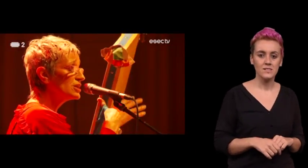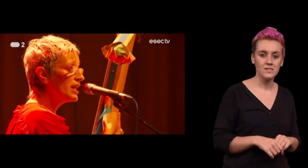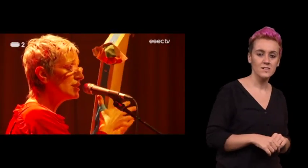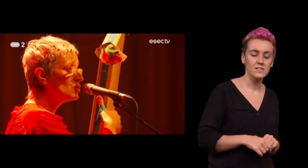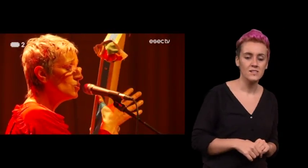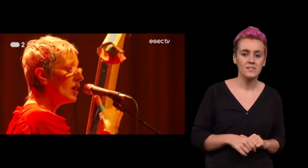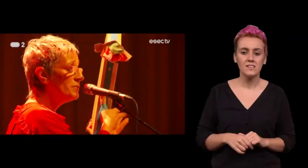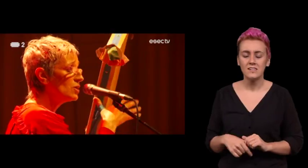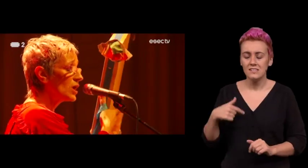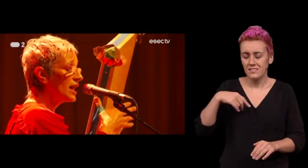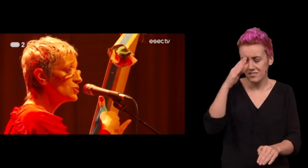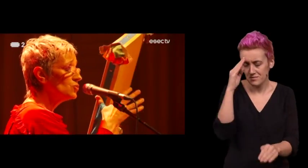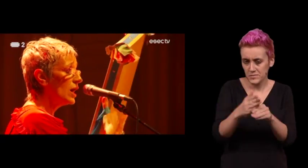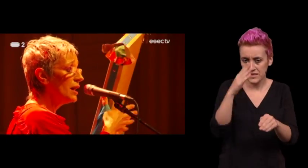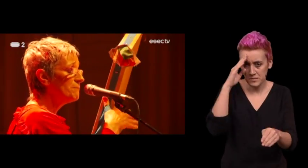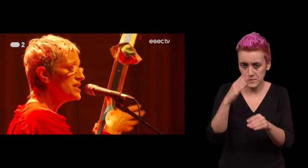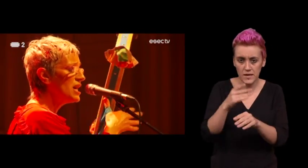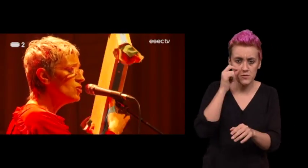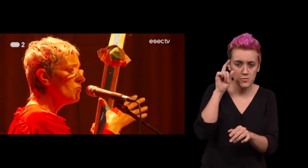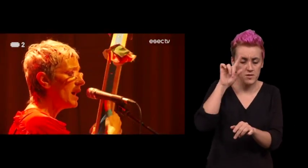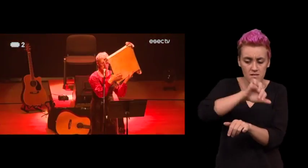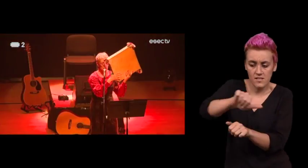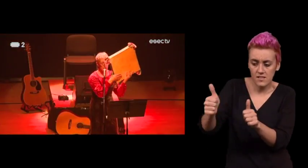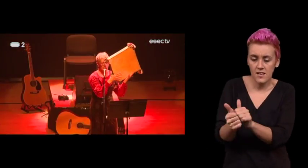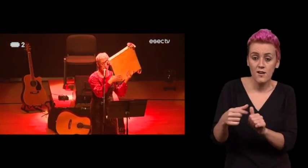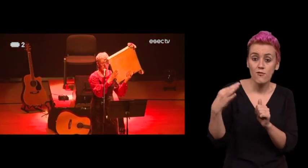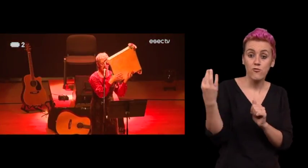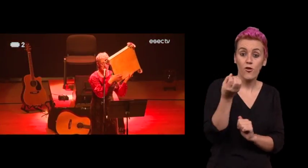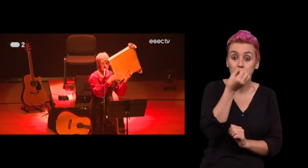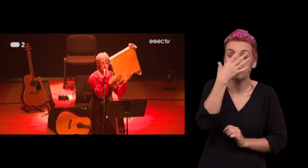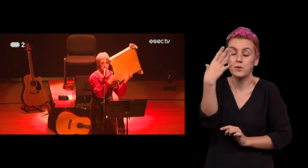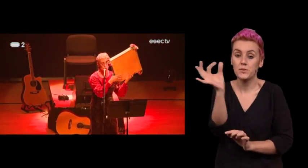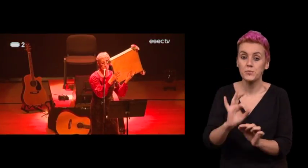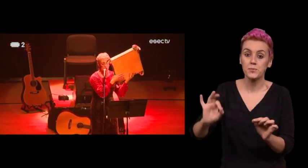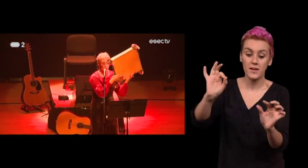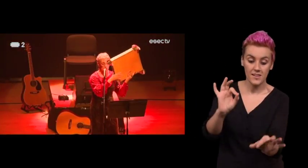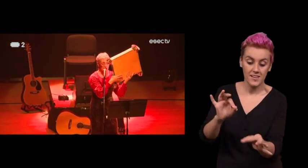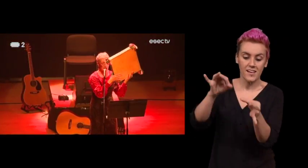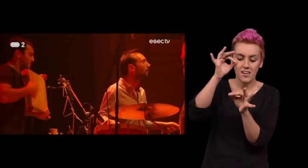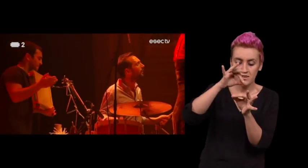Por querê-lo ao meu lado, apanhei um mal me quer para saber.